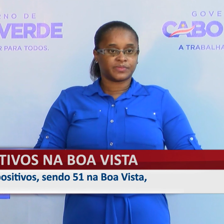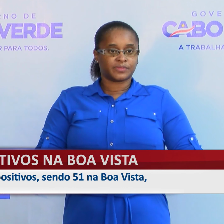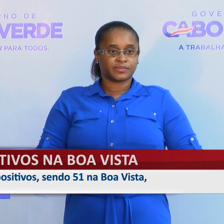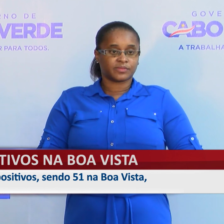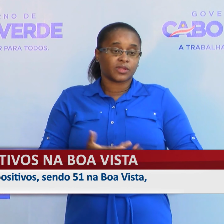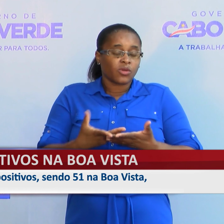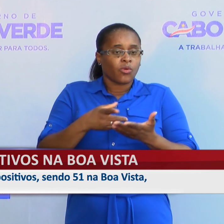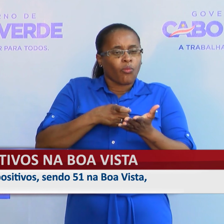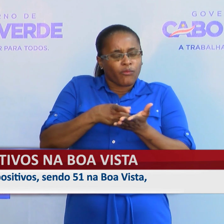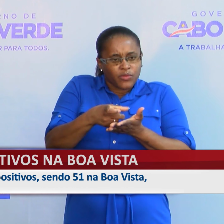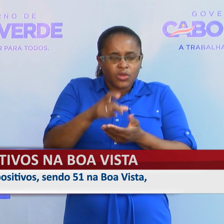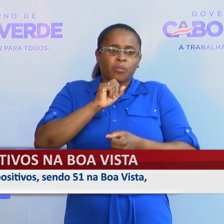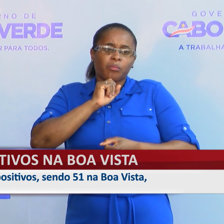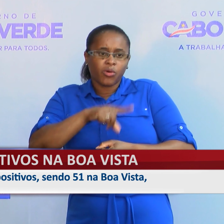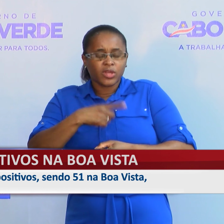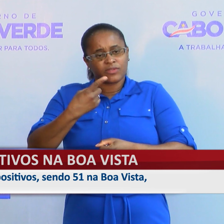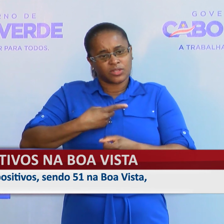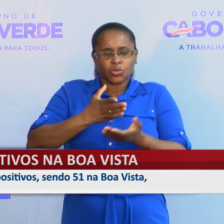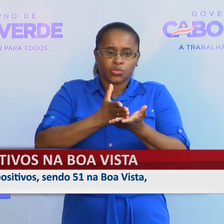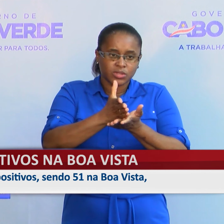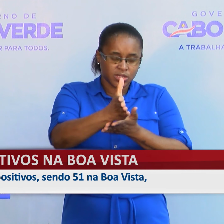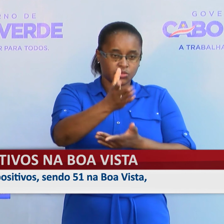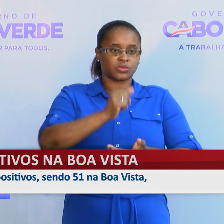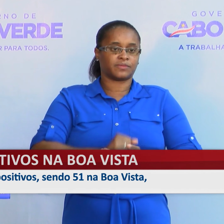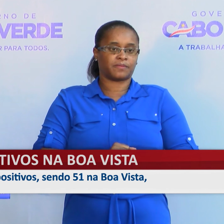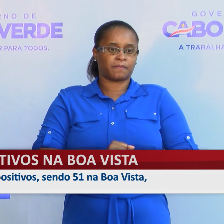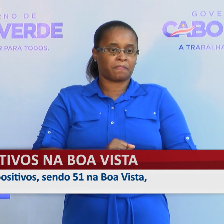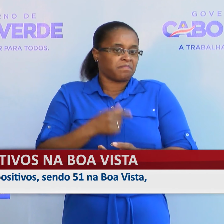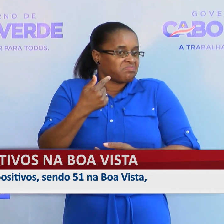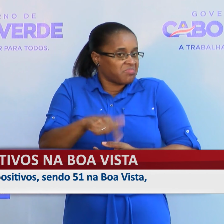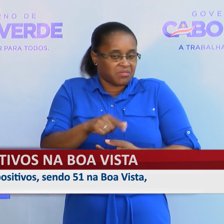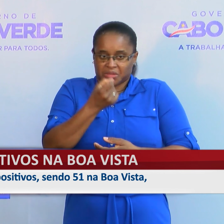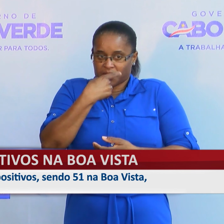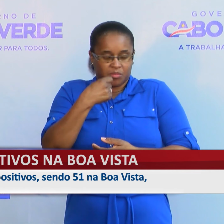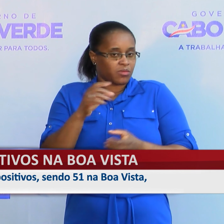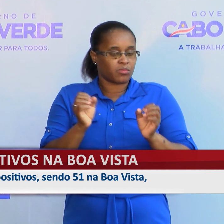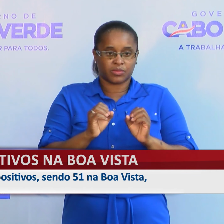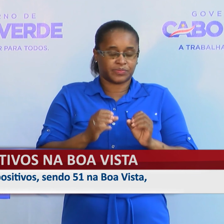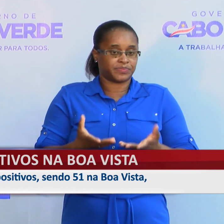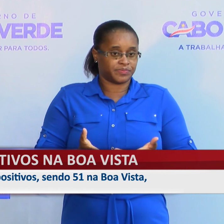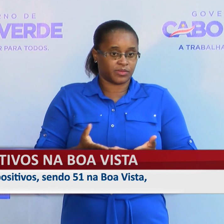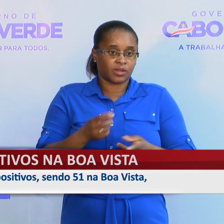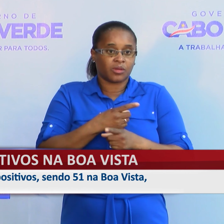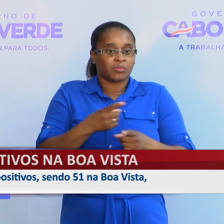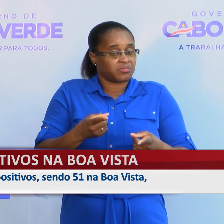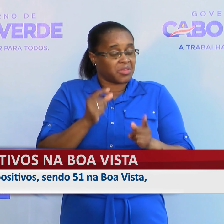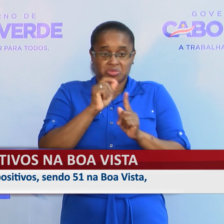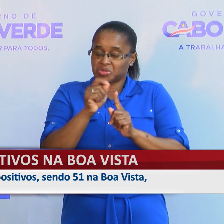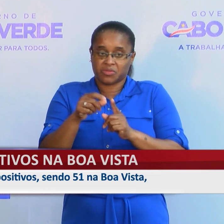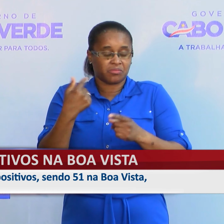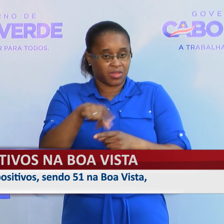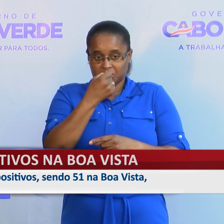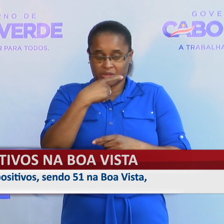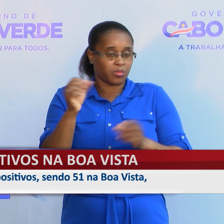O vírus pode e vai ser contido, não através de medicamentos, que não é um tratamento específico, como